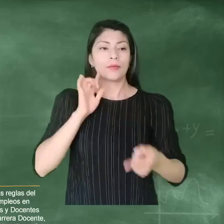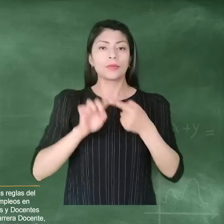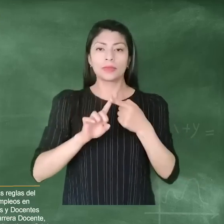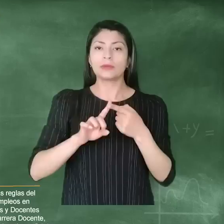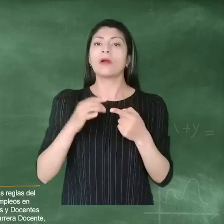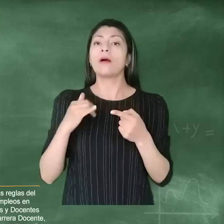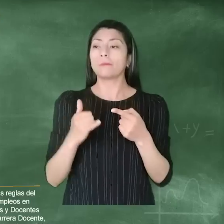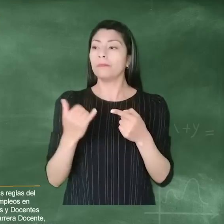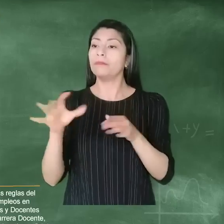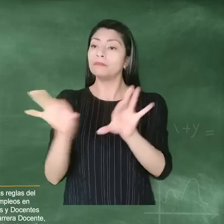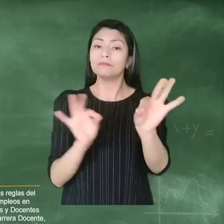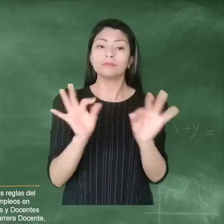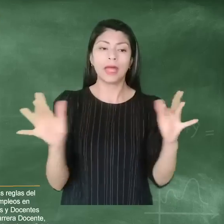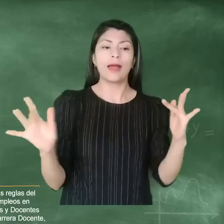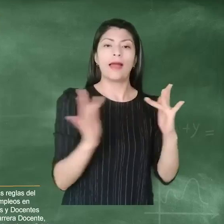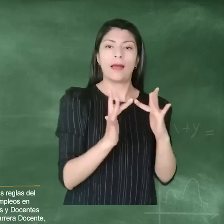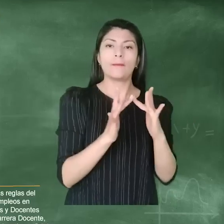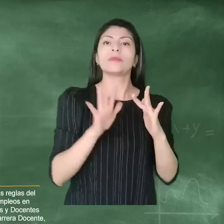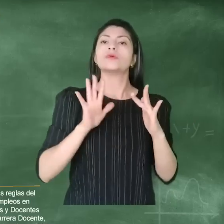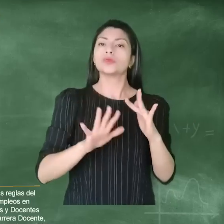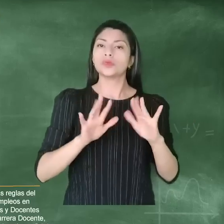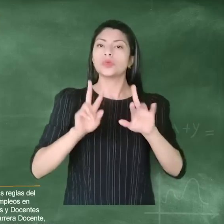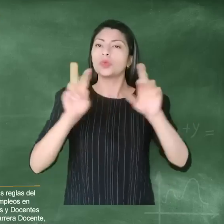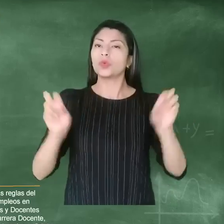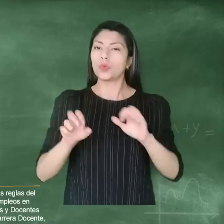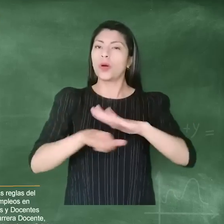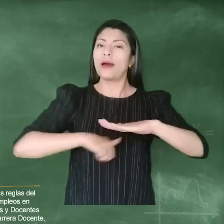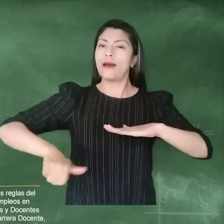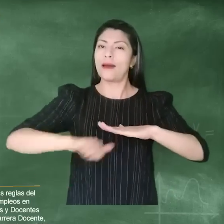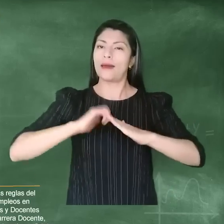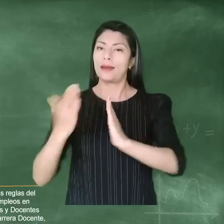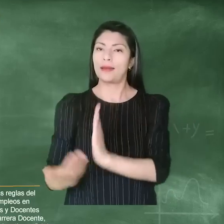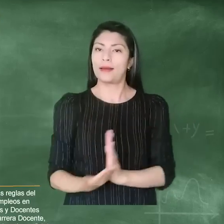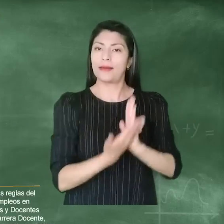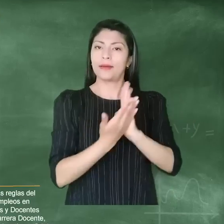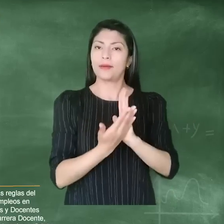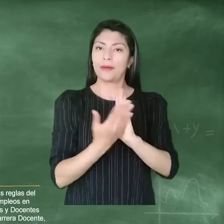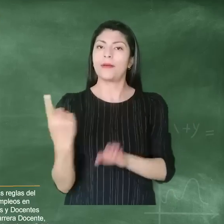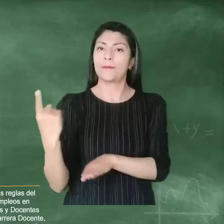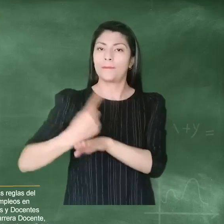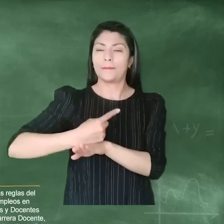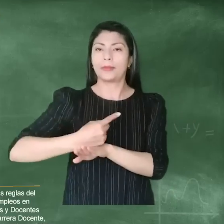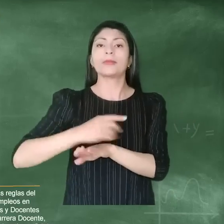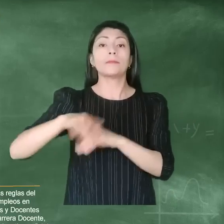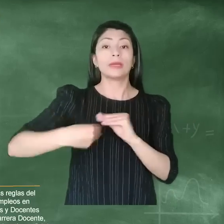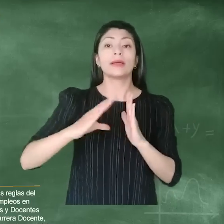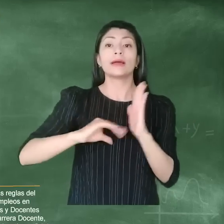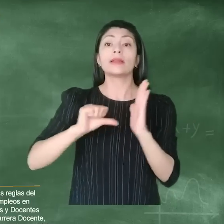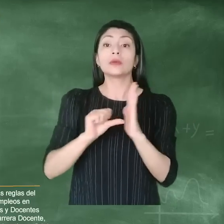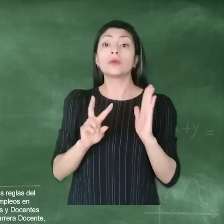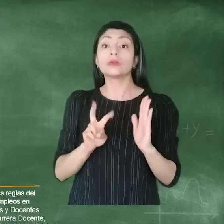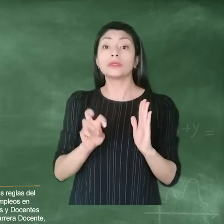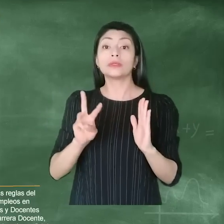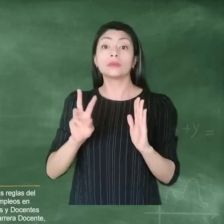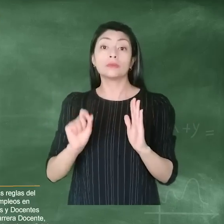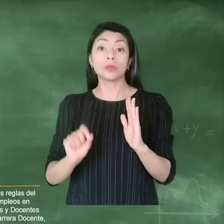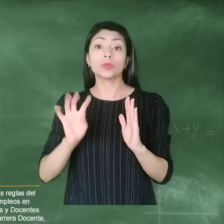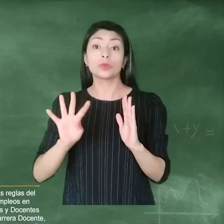de conocimiento dentro del sector educativo estatal. Asimismo, el artículo